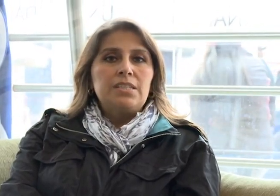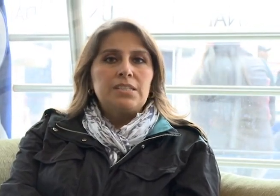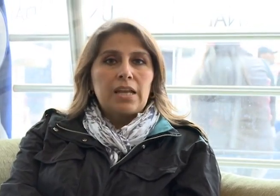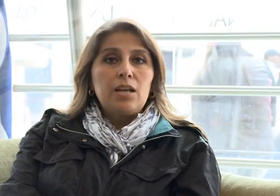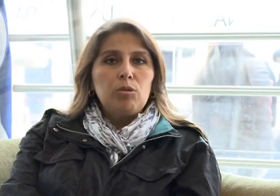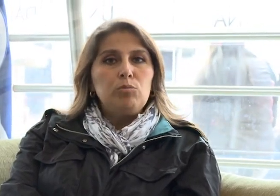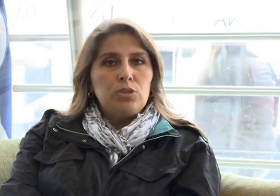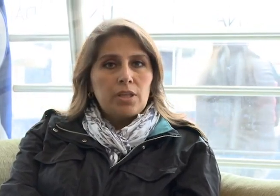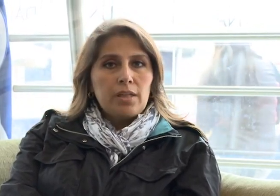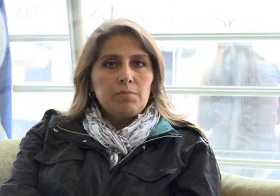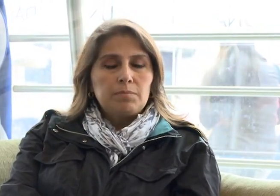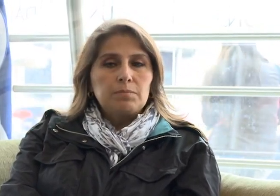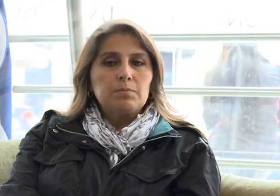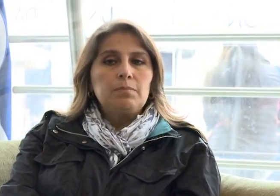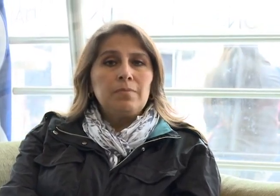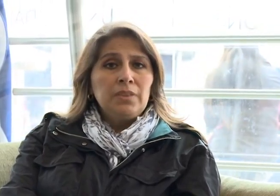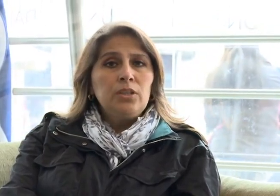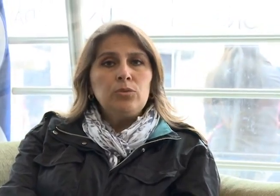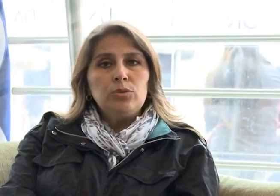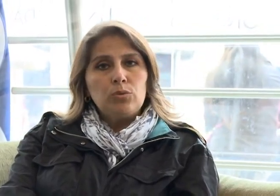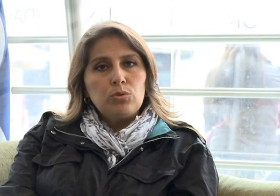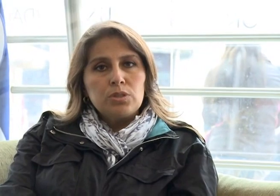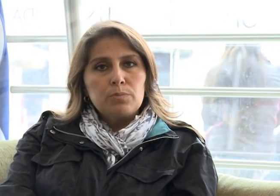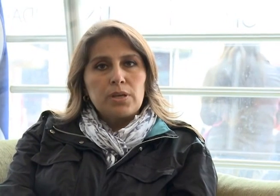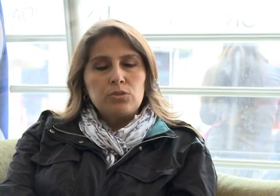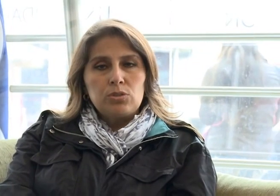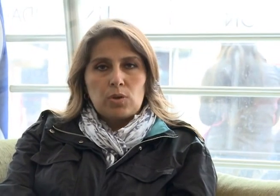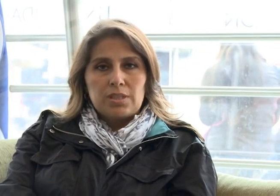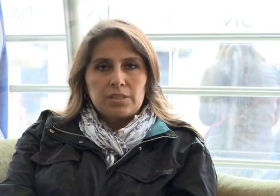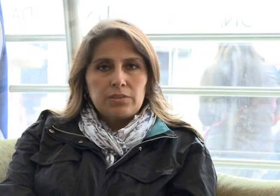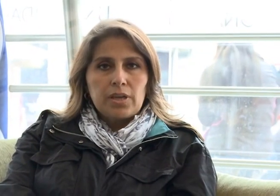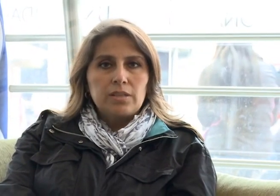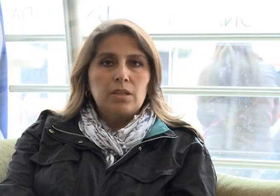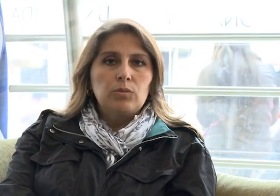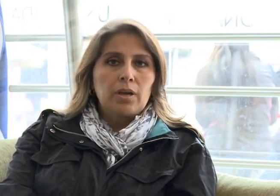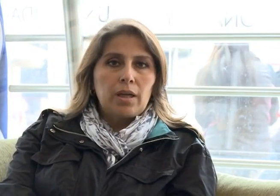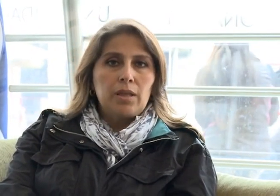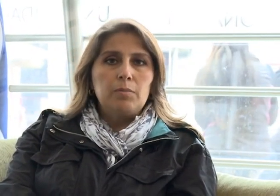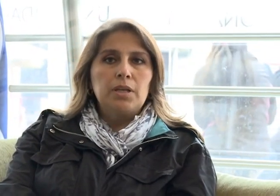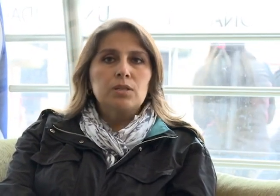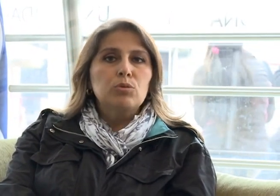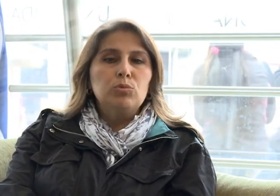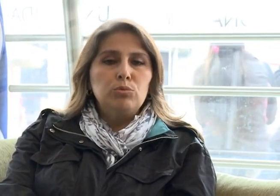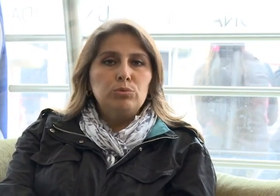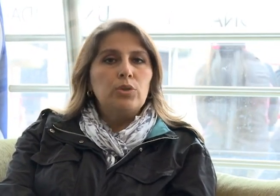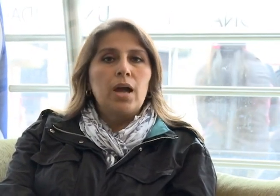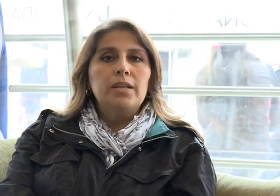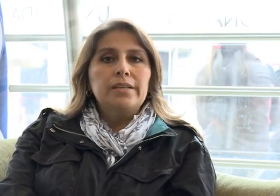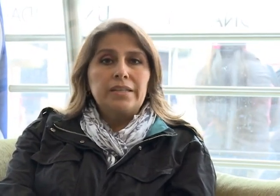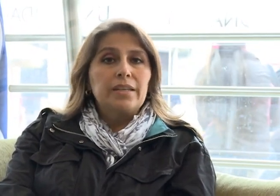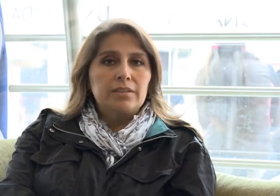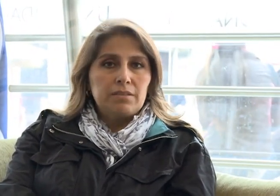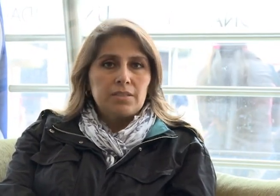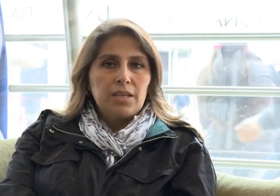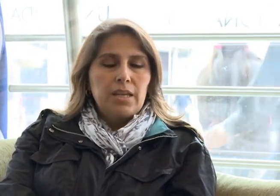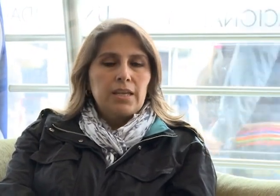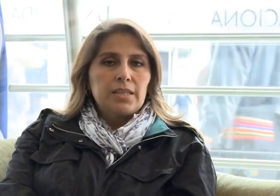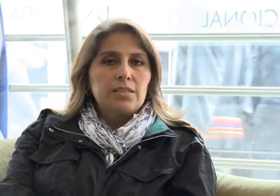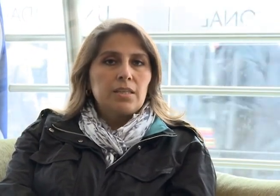visibilizar a la comunidad dentro de todos los espacios y todas las actividades, tanto académicas como culturales, recreativas, que se